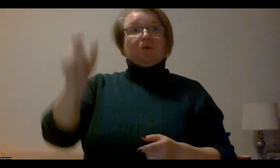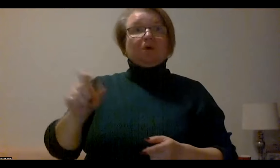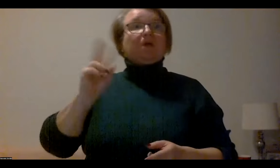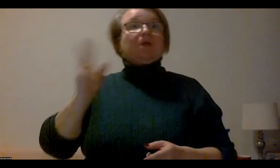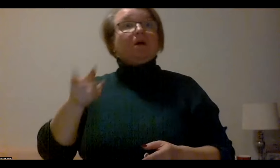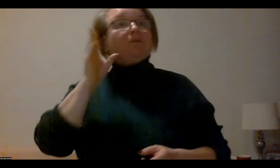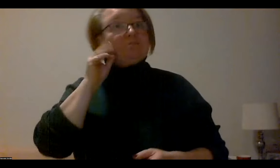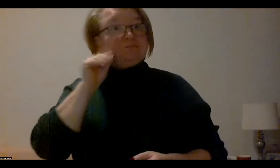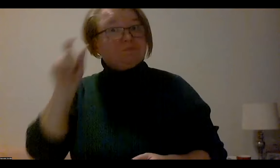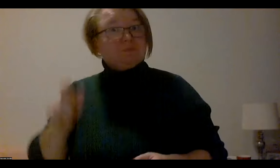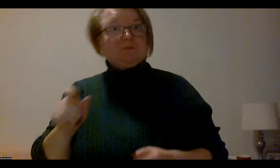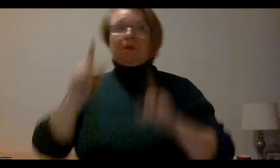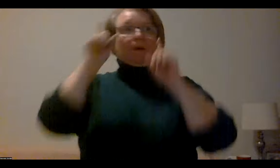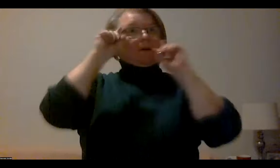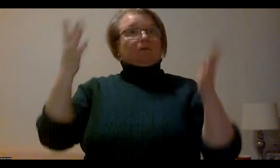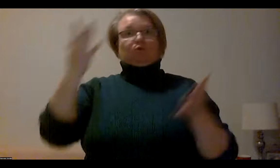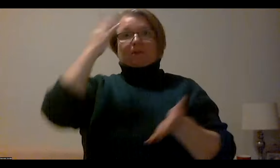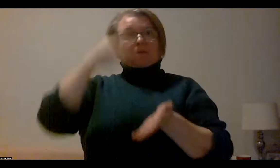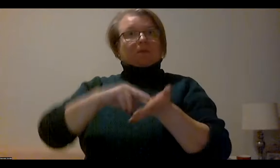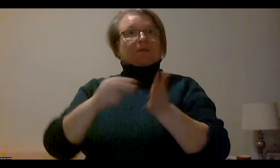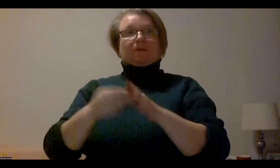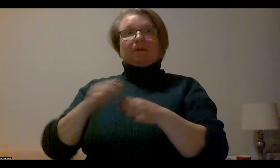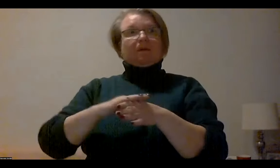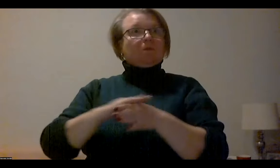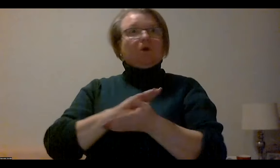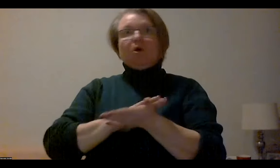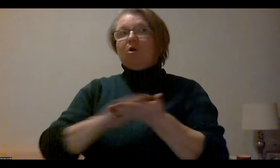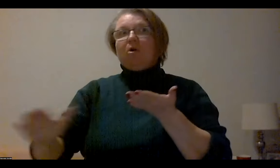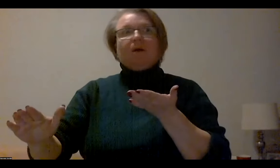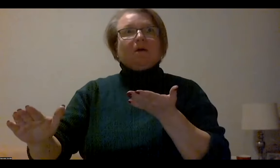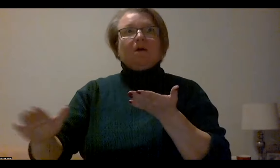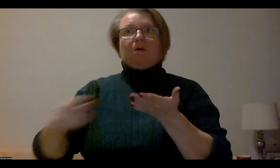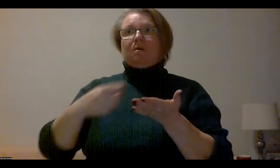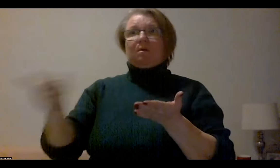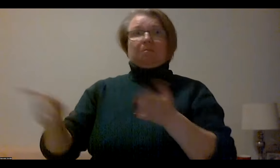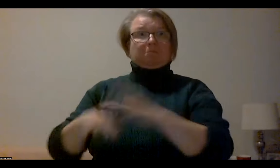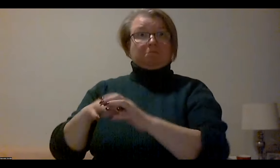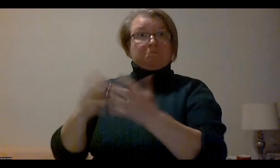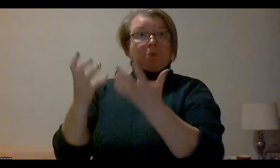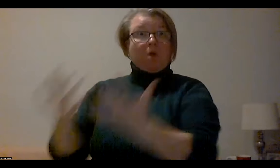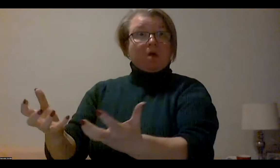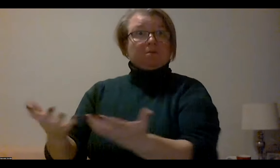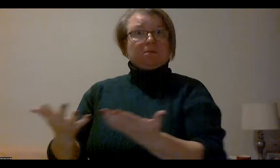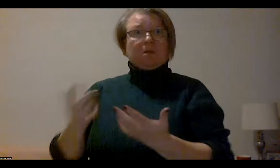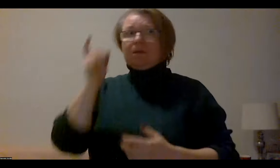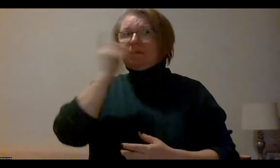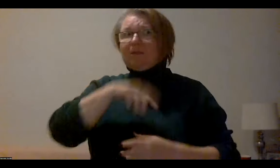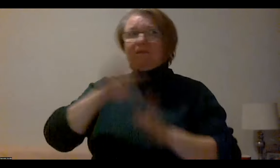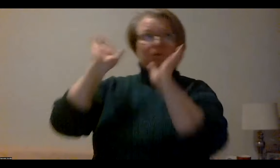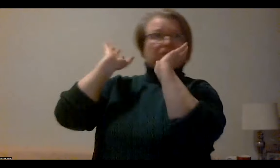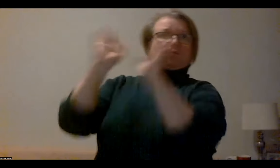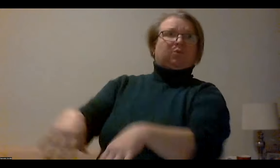tavalla digitaalinen ratkaisu. Esimerkiksi me tiedetään, että nuorten osaaminen on erilaista ja on myös nuoria, jotka eivät